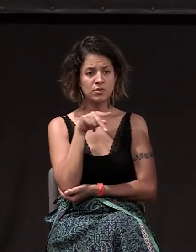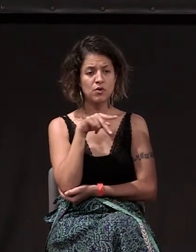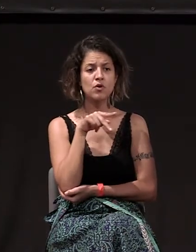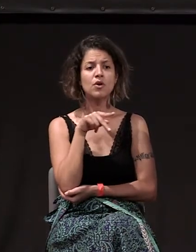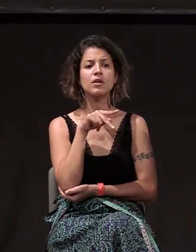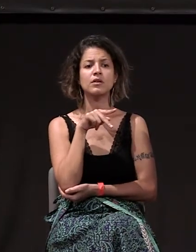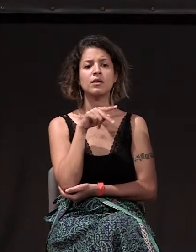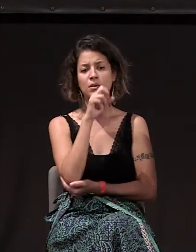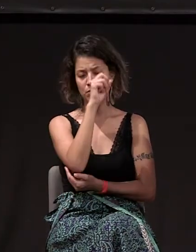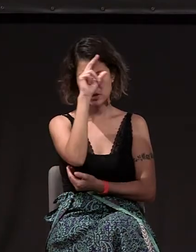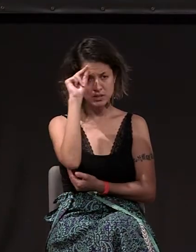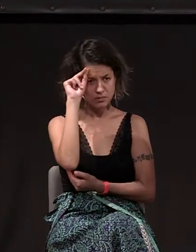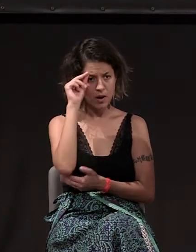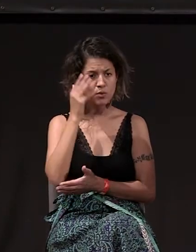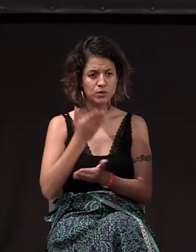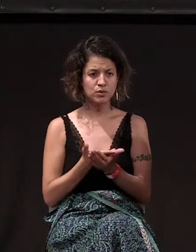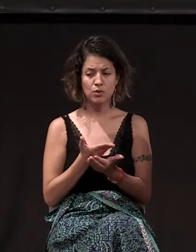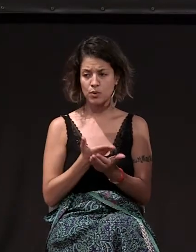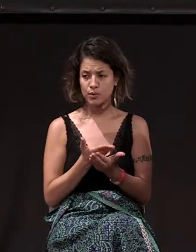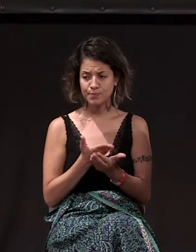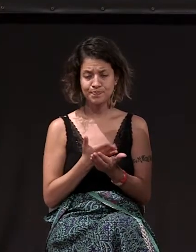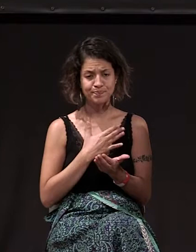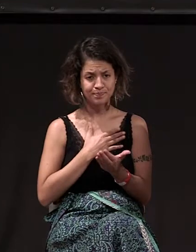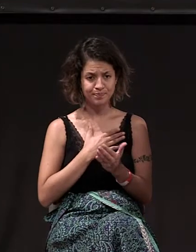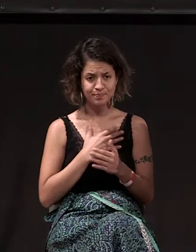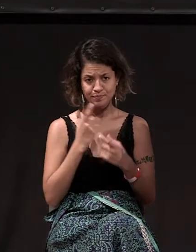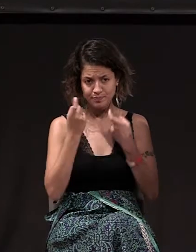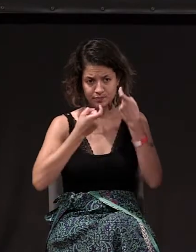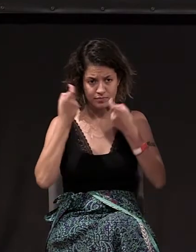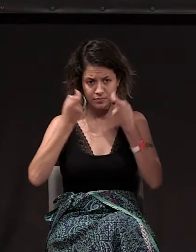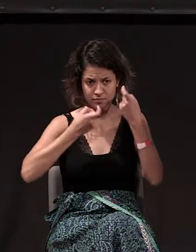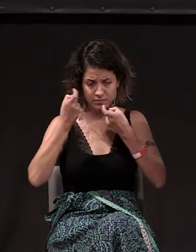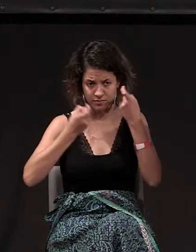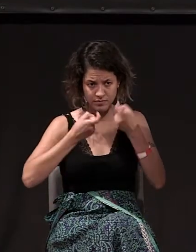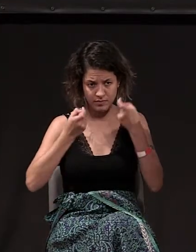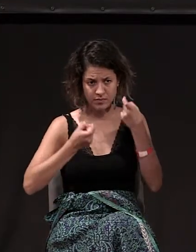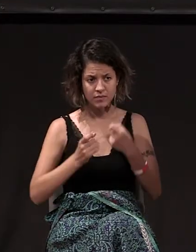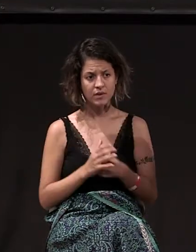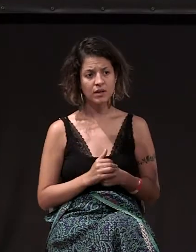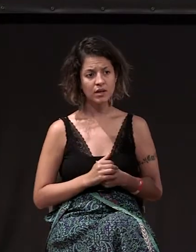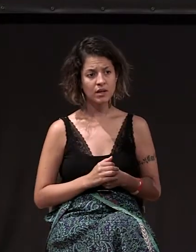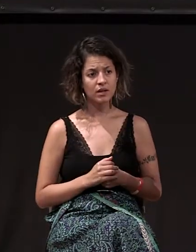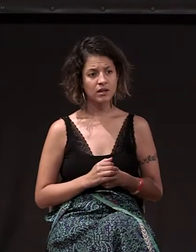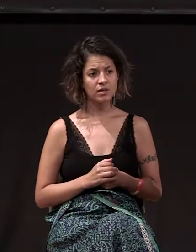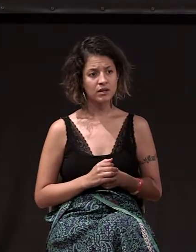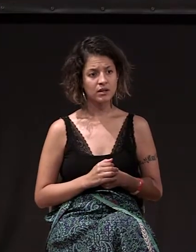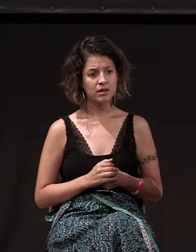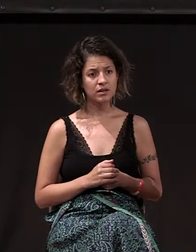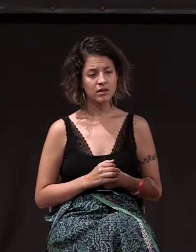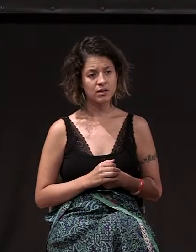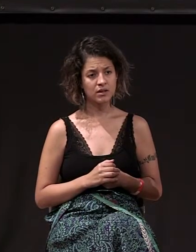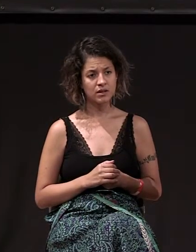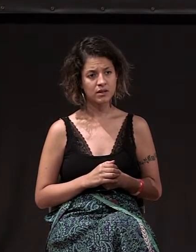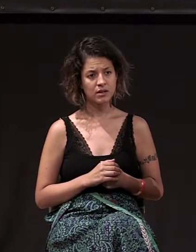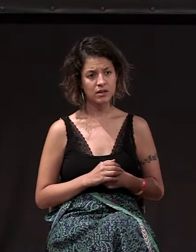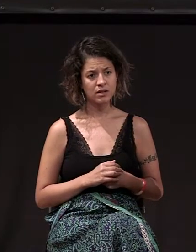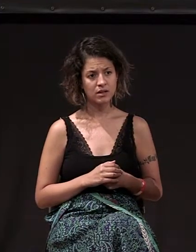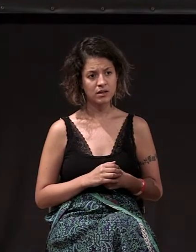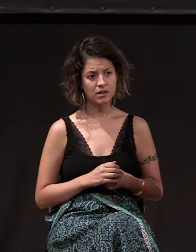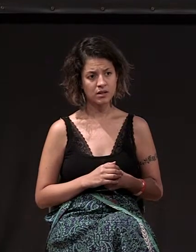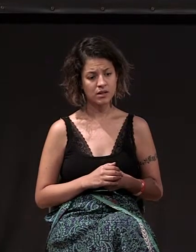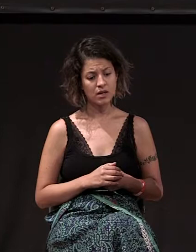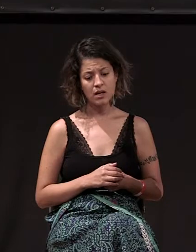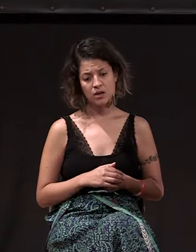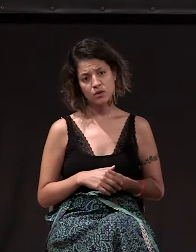também. E a minha preocupação vai mais ou menos de acordo com essa pergunta. Só que, como